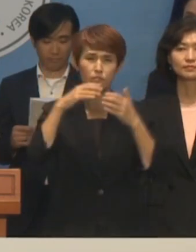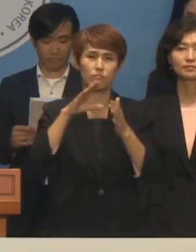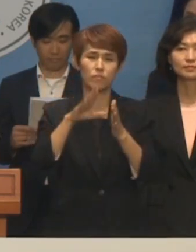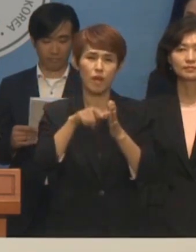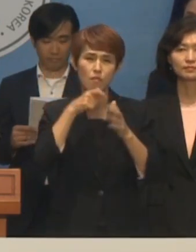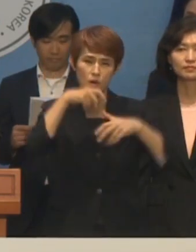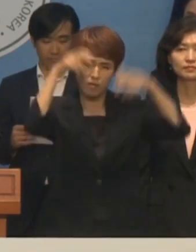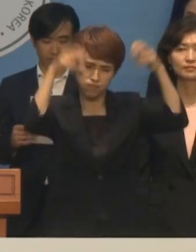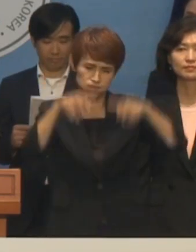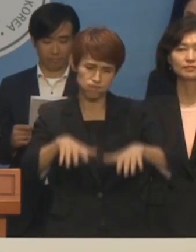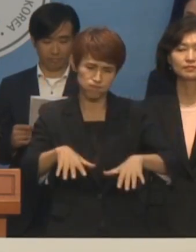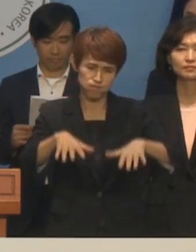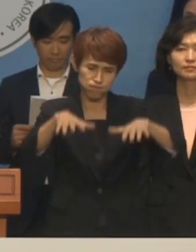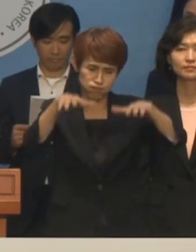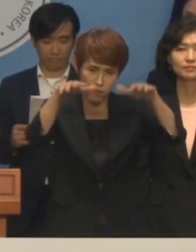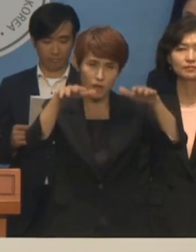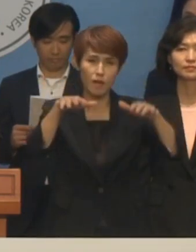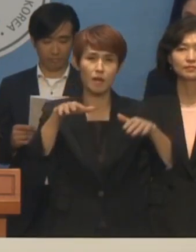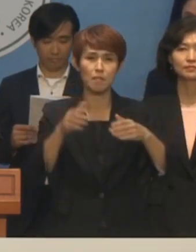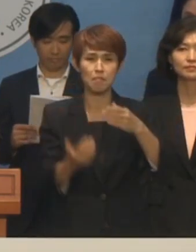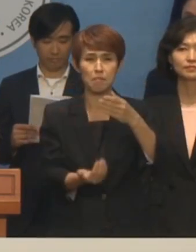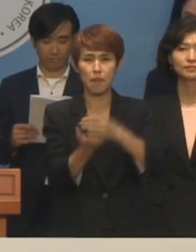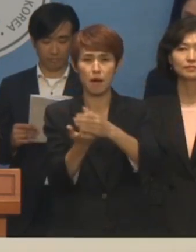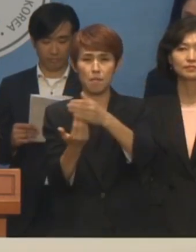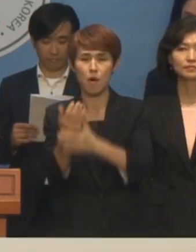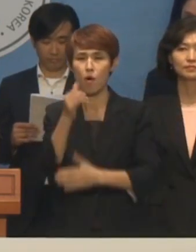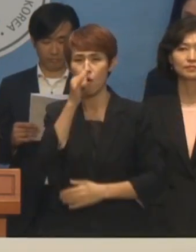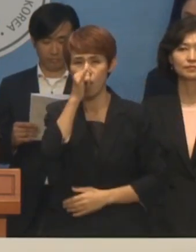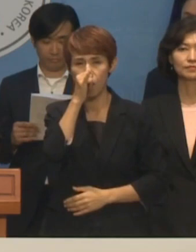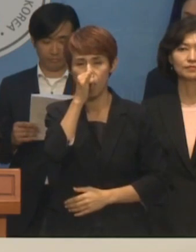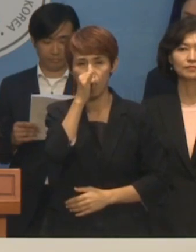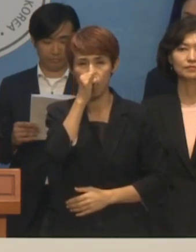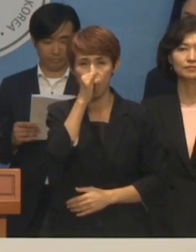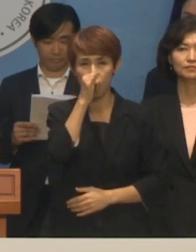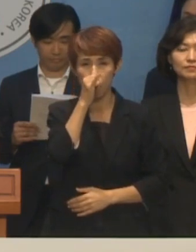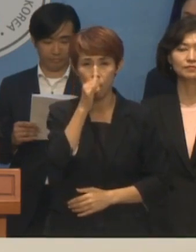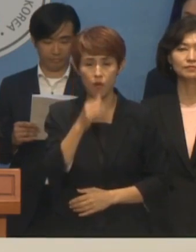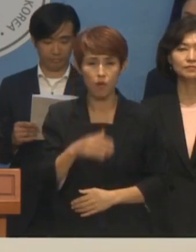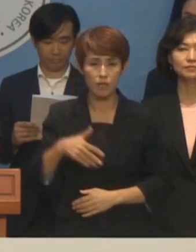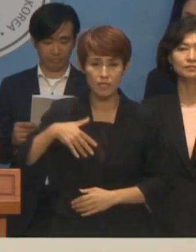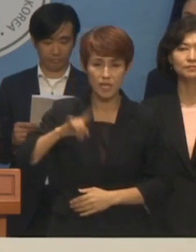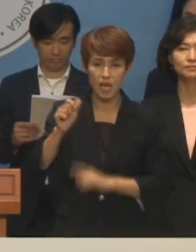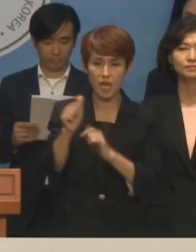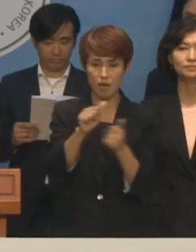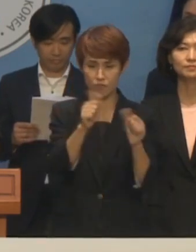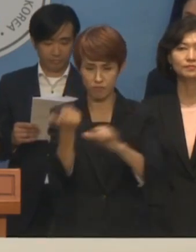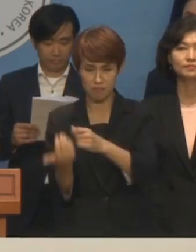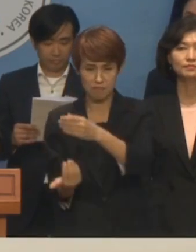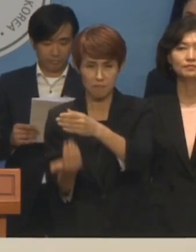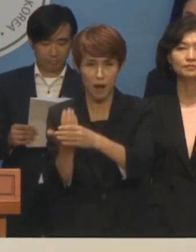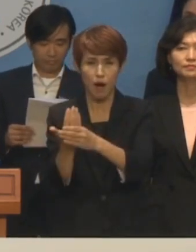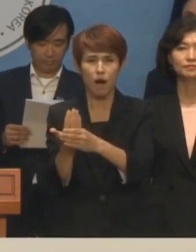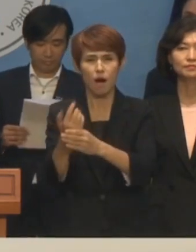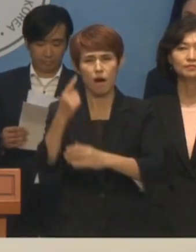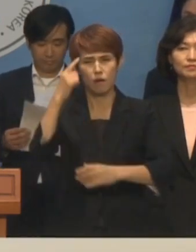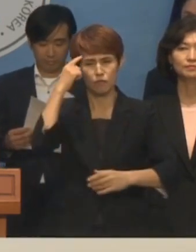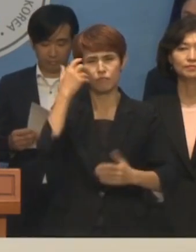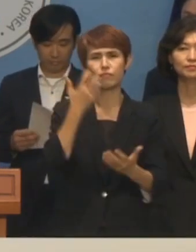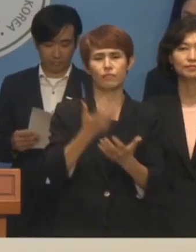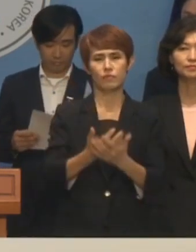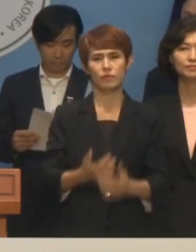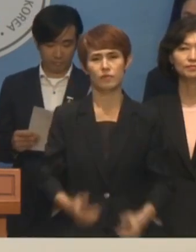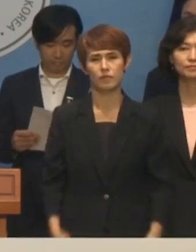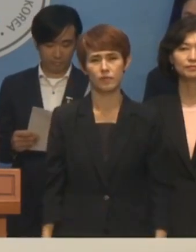수해 피해에 신문을 가득 채우는 기사에 마음 아파하던 중 최혜병의 사망 사건은 더욱